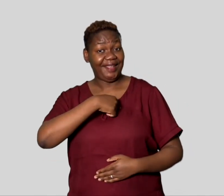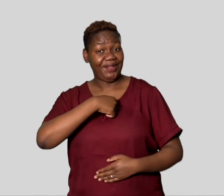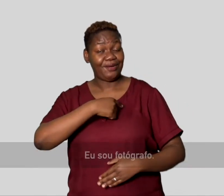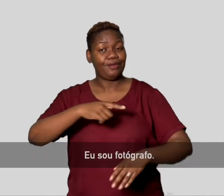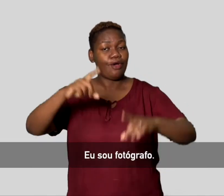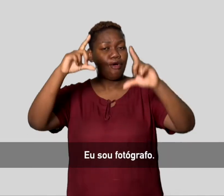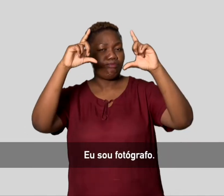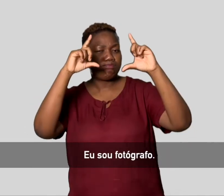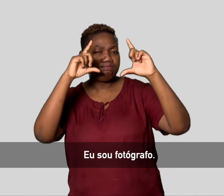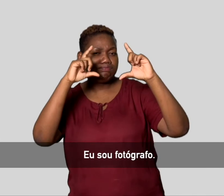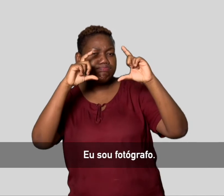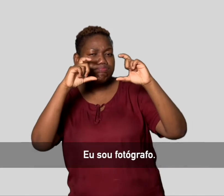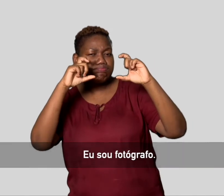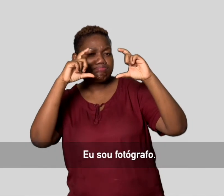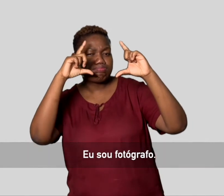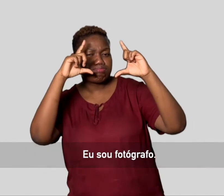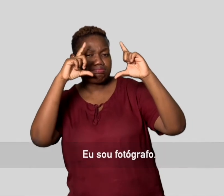Eu sou fotógrafo.